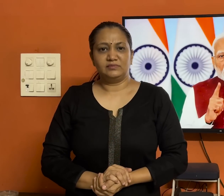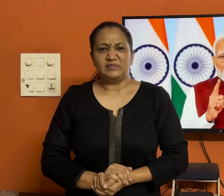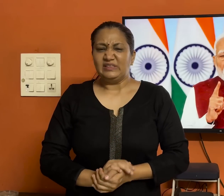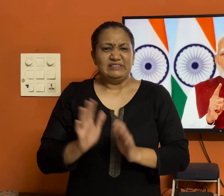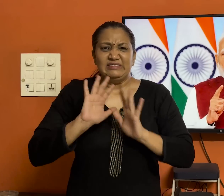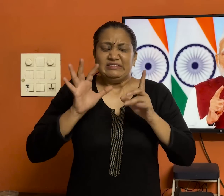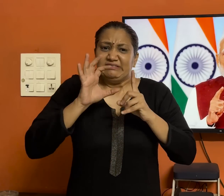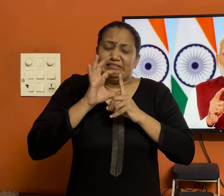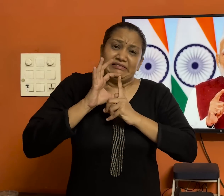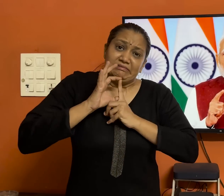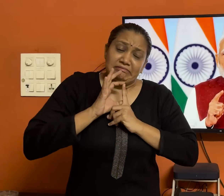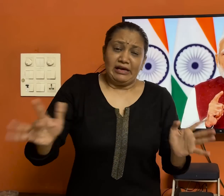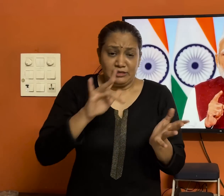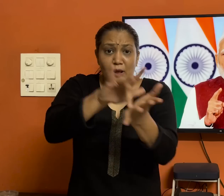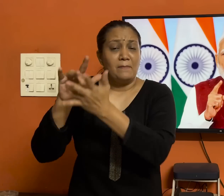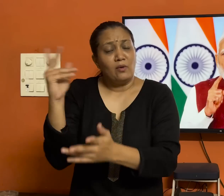एक प्रकार से